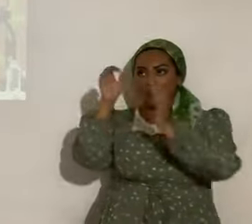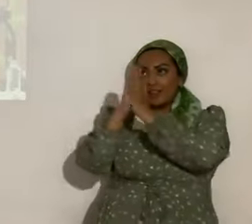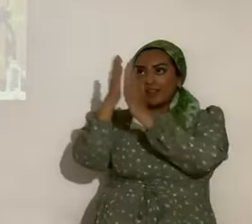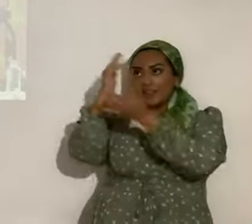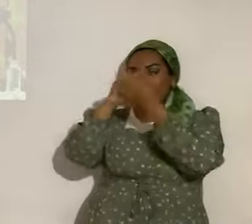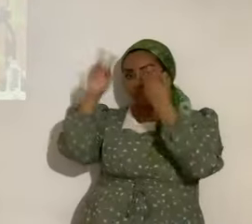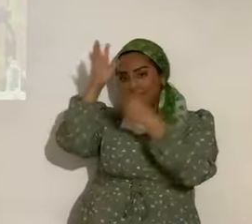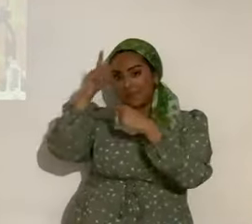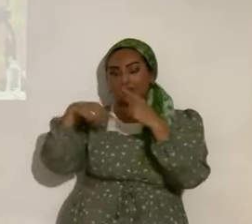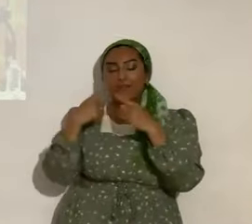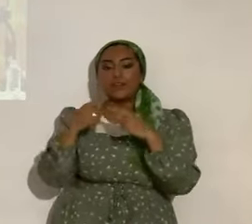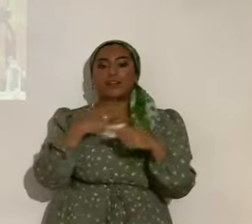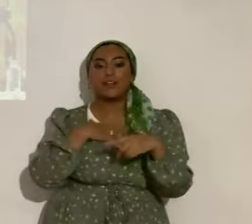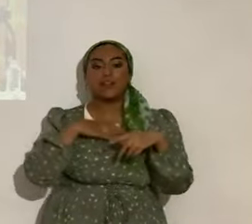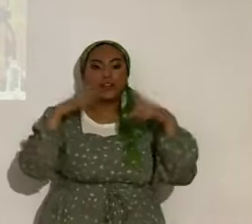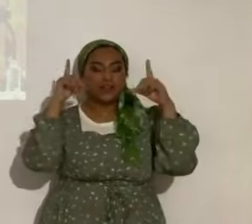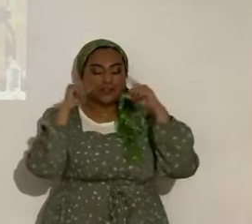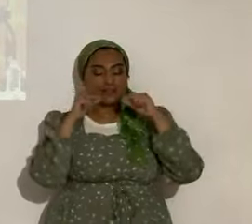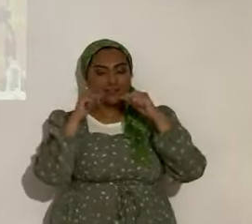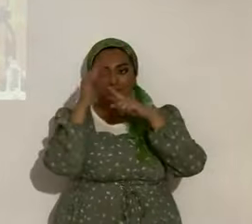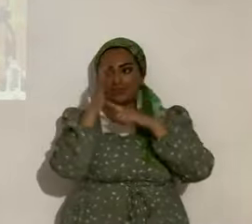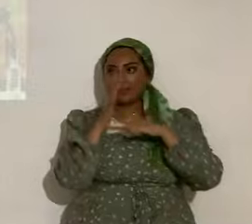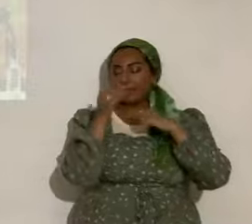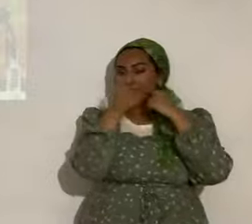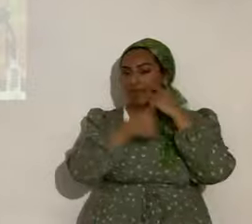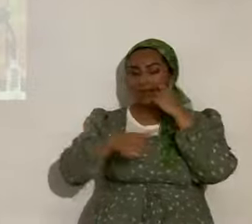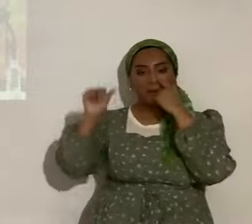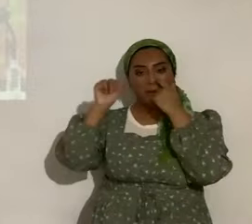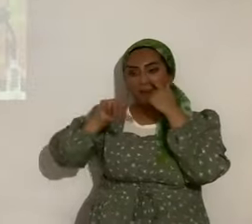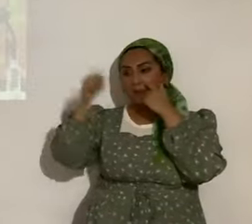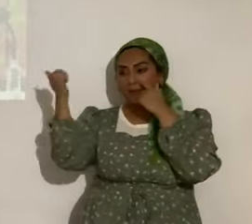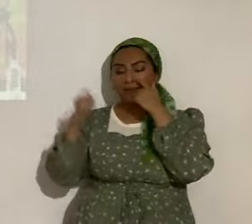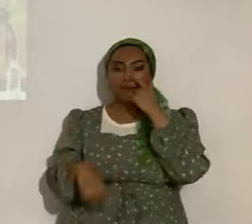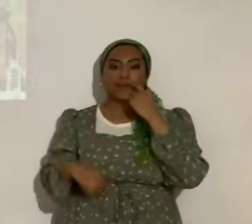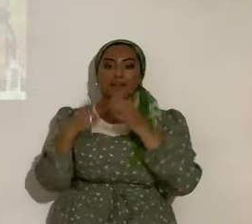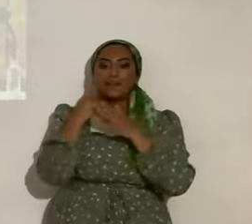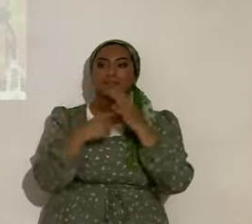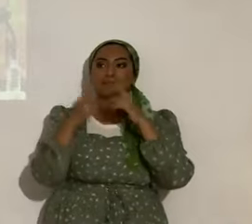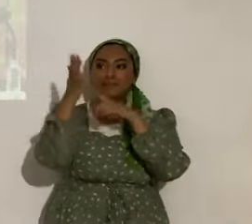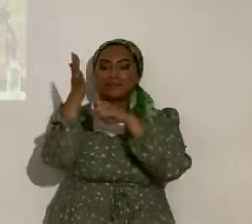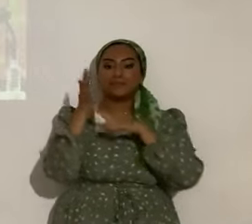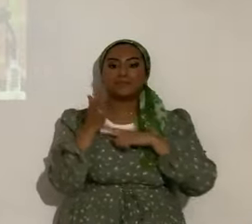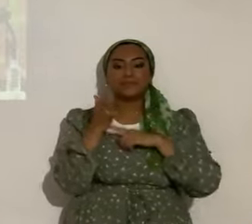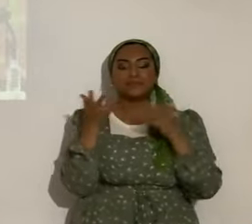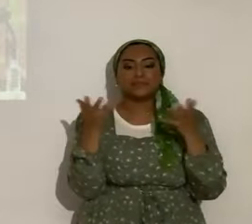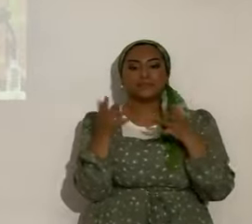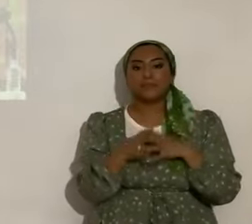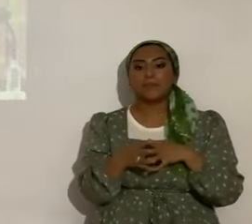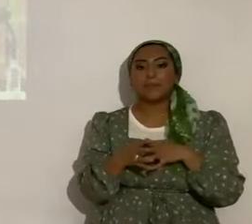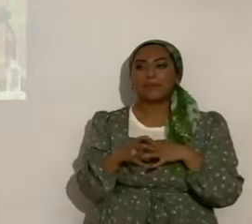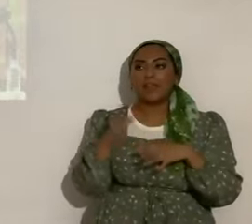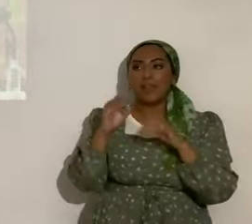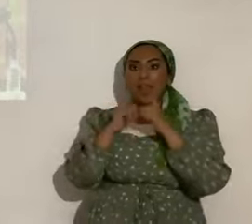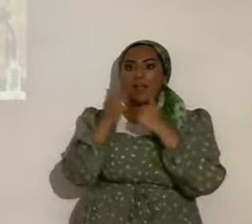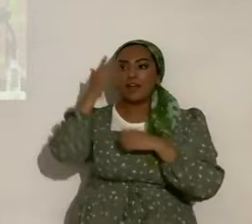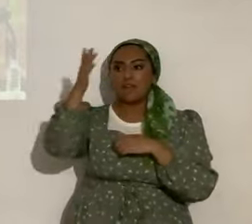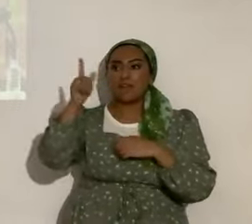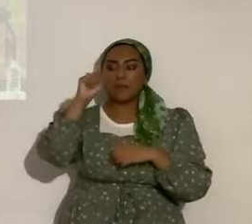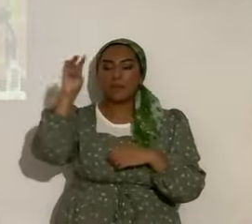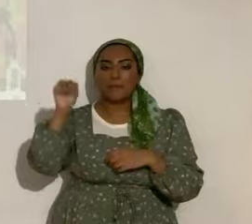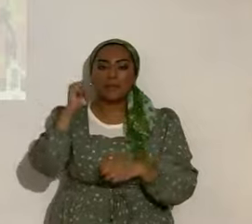Cuando yo cierro mis ojos, me pudo haber mostrado cualquier otra cosa. ¿Qué me mostró el Eterno? Una imagen de cómo va a ser el